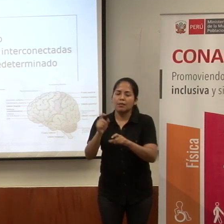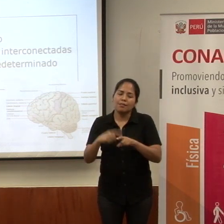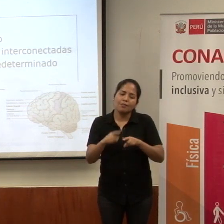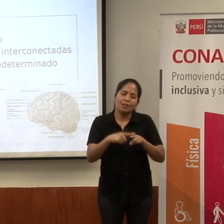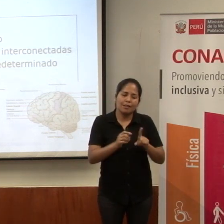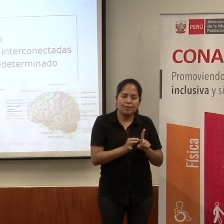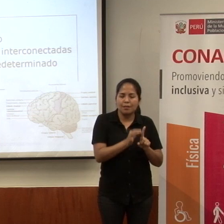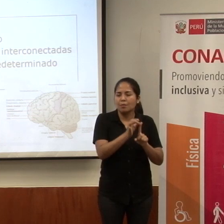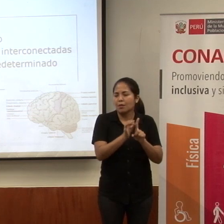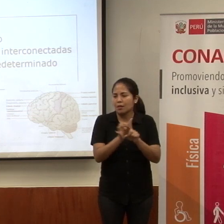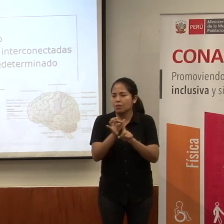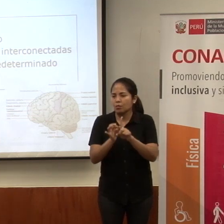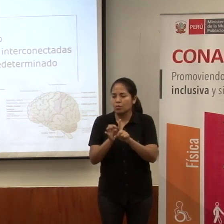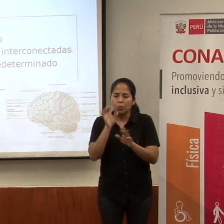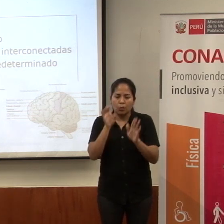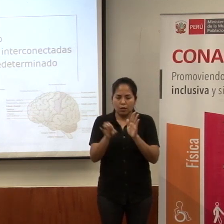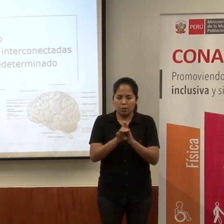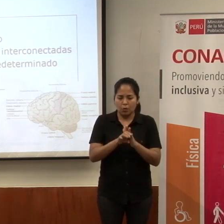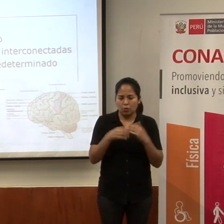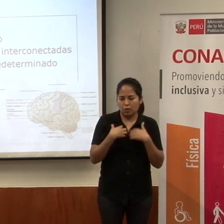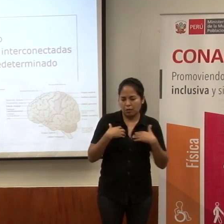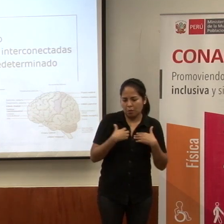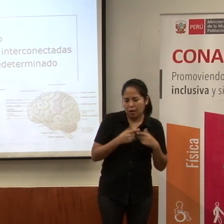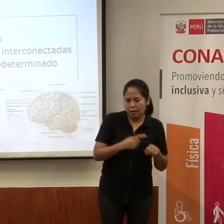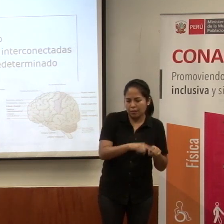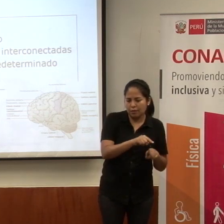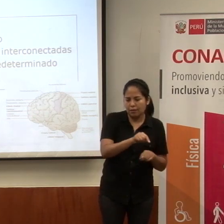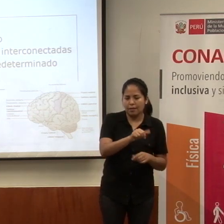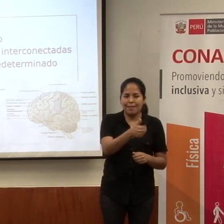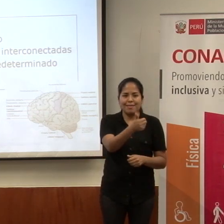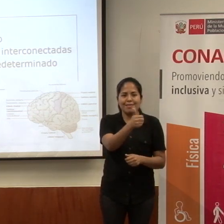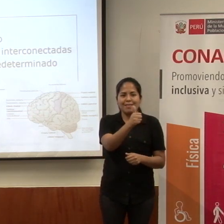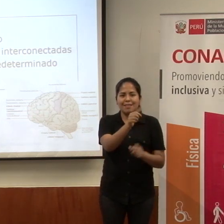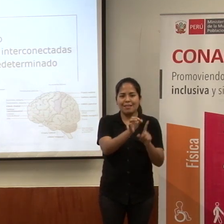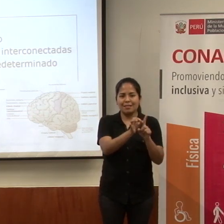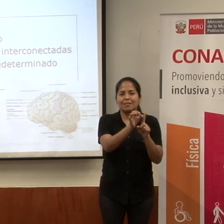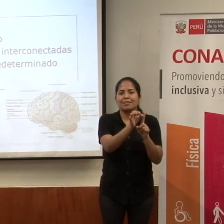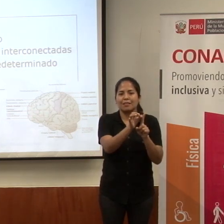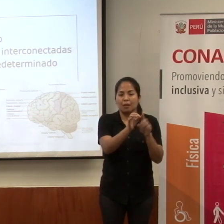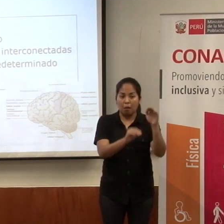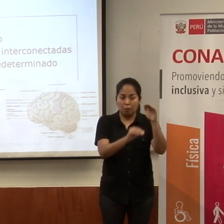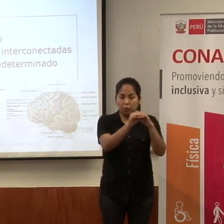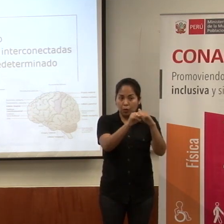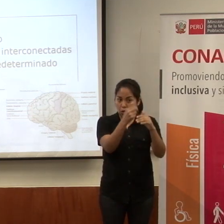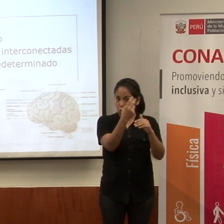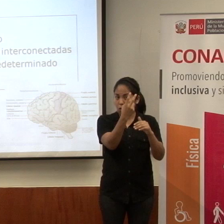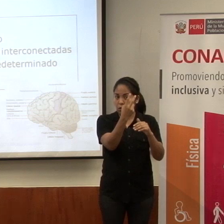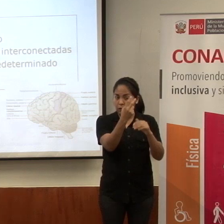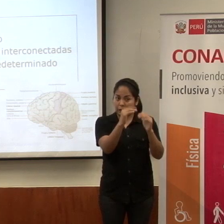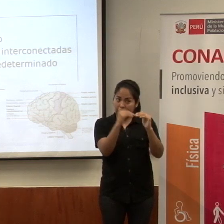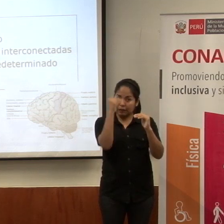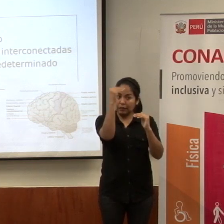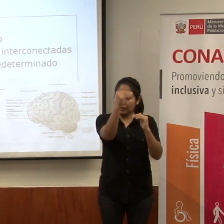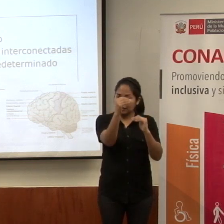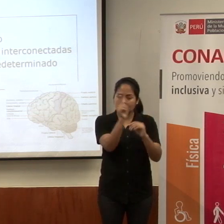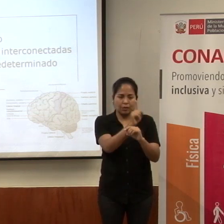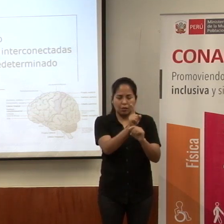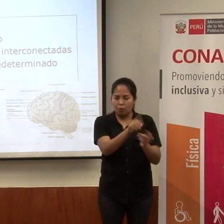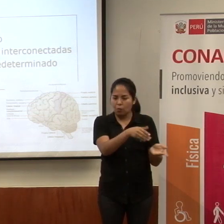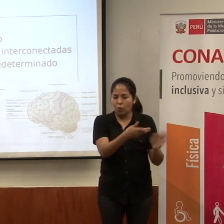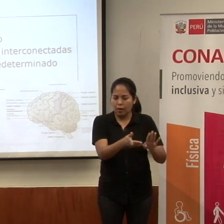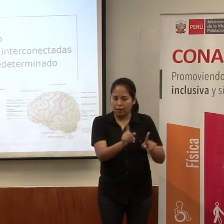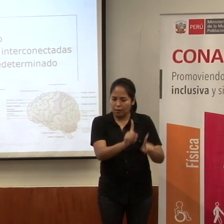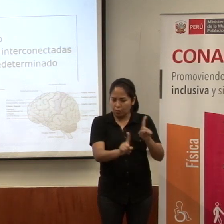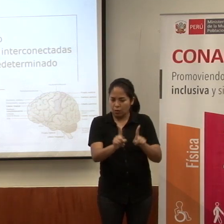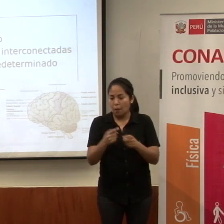¿no es cierto? Ustedes saben que los reptiles viven como a 10 grados. Si pasan a 12 grados, dejan de existir, ¿no es cierto? Entonces el ser